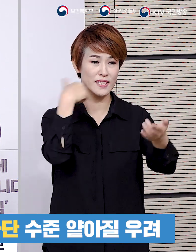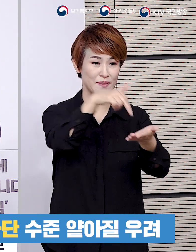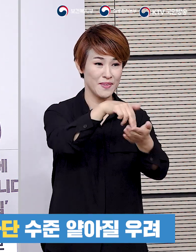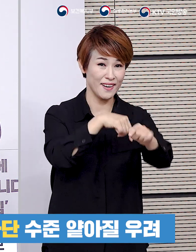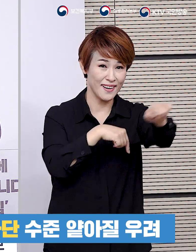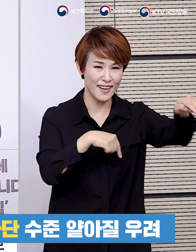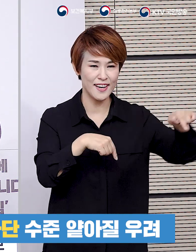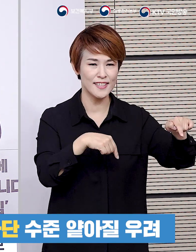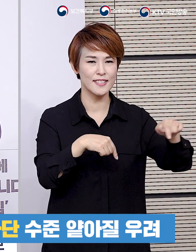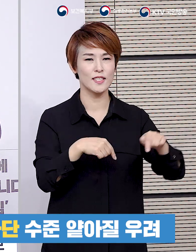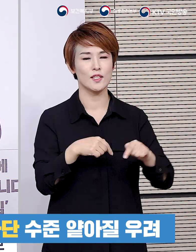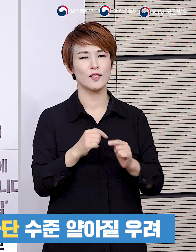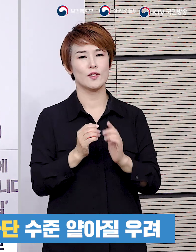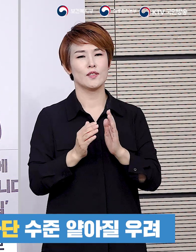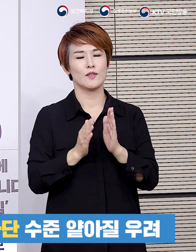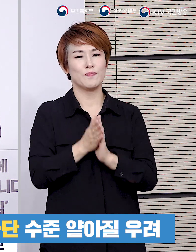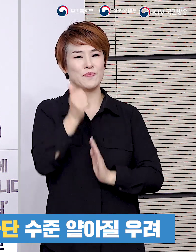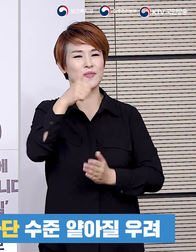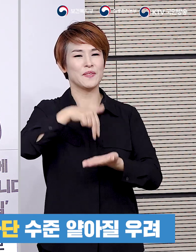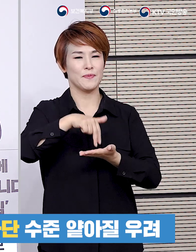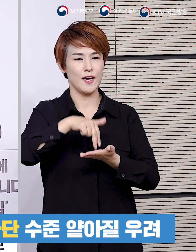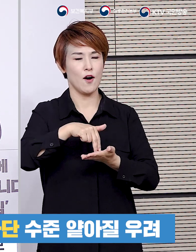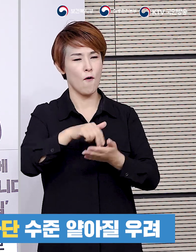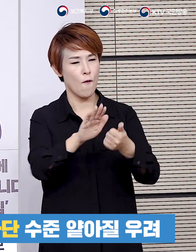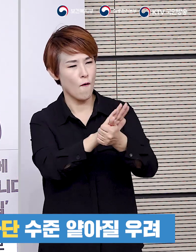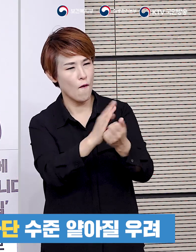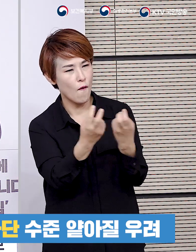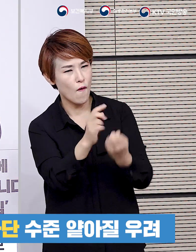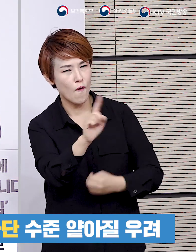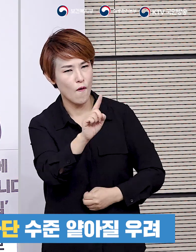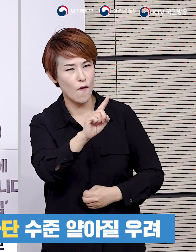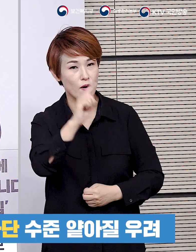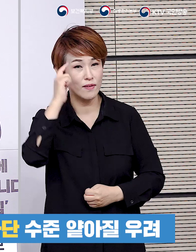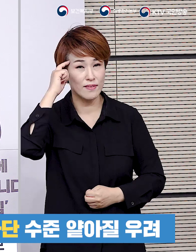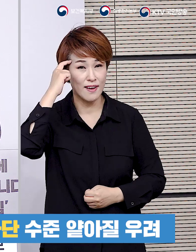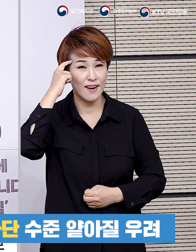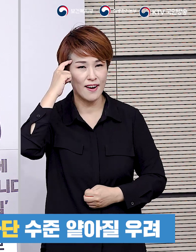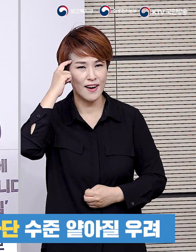정부 차원에서 어떠한 그 배려를 해드릴 수 있는지에